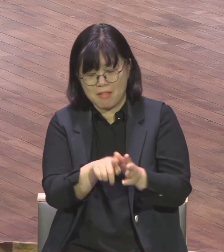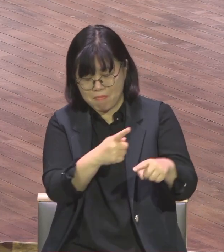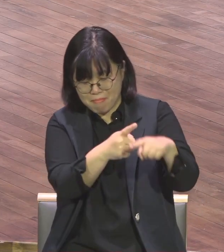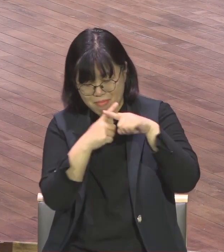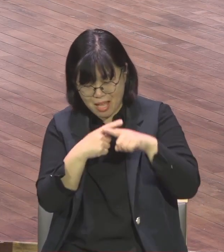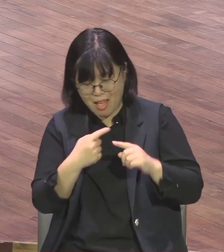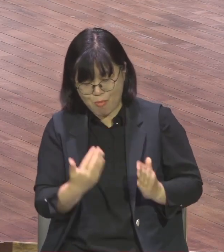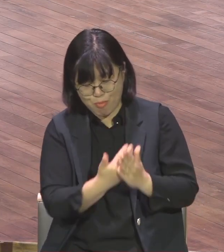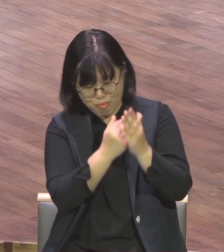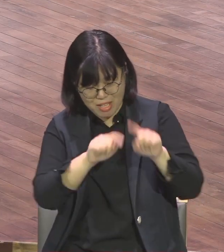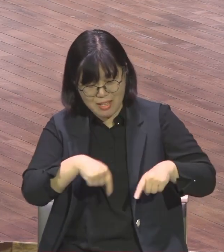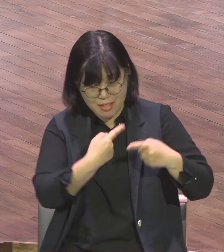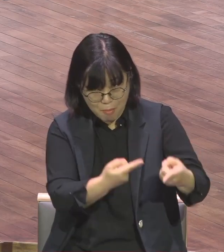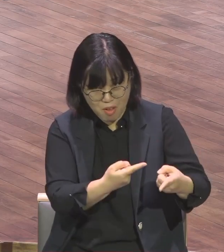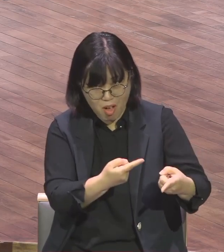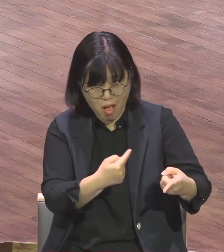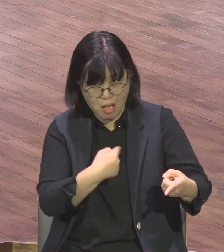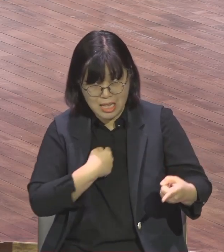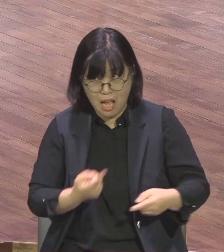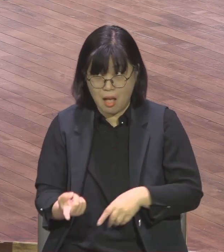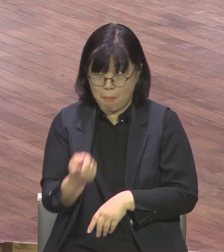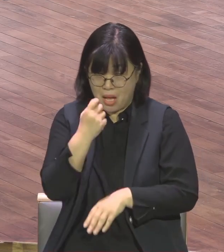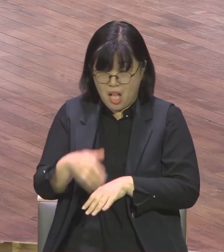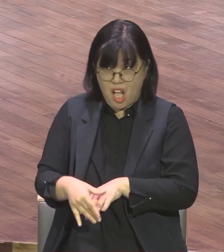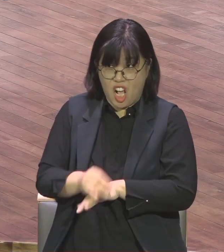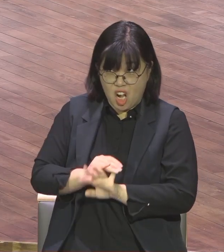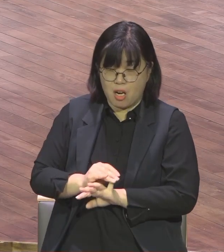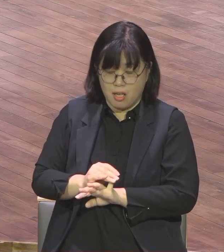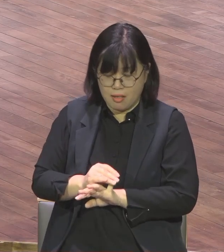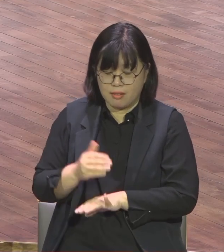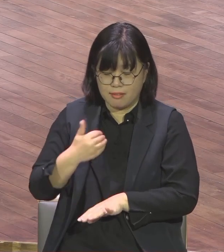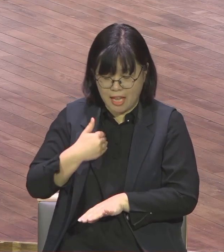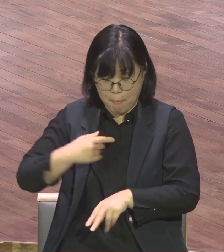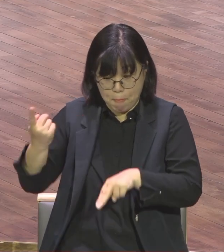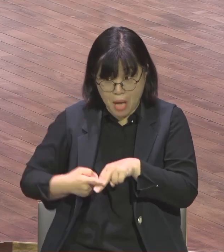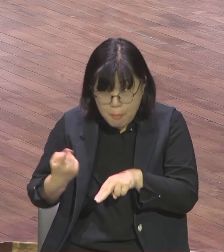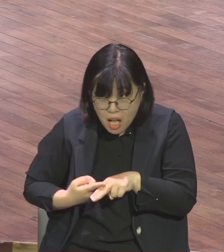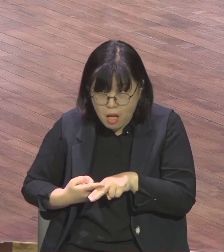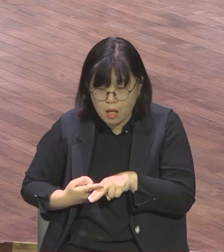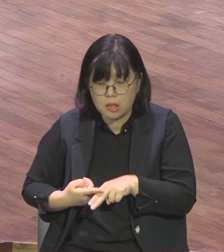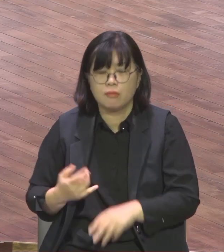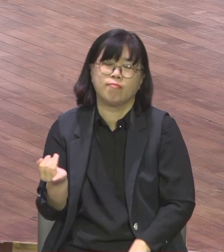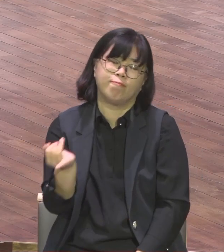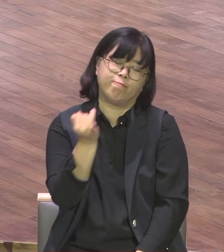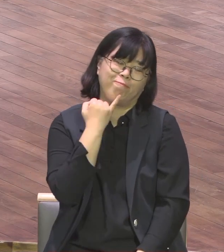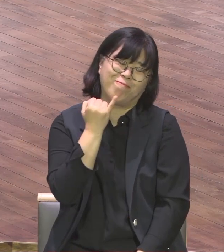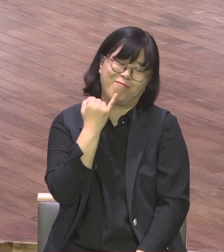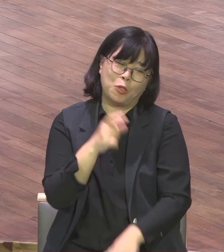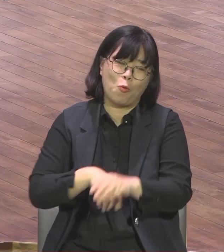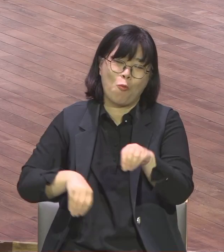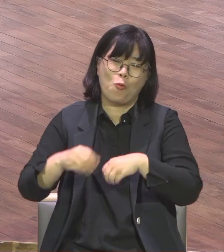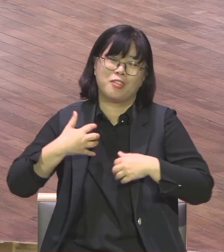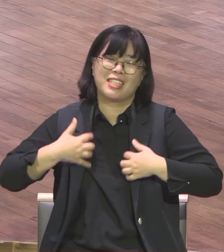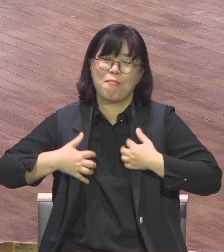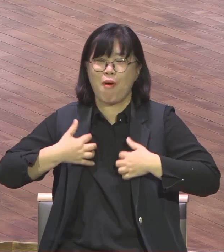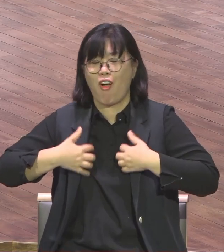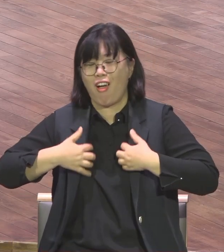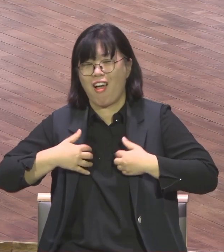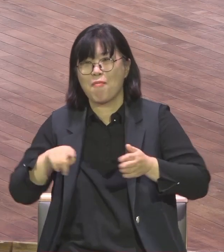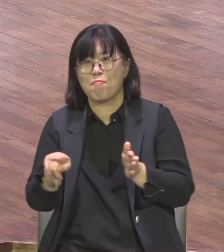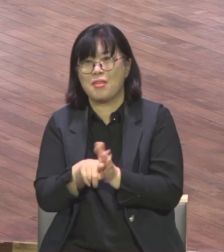부럽더라니까. 신앙생활 때문에 내가 잘못했어보다도 신앙생활 하는 것 때문에 이들이